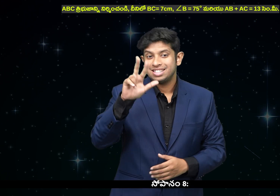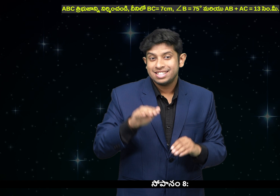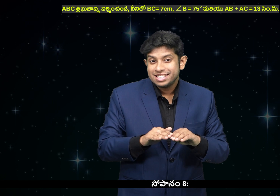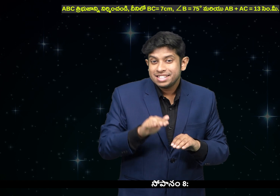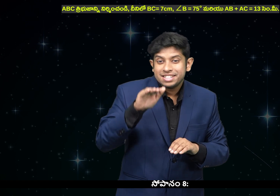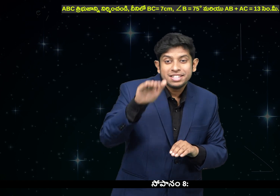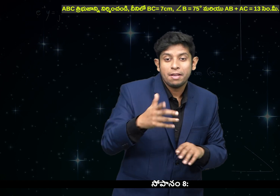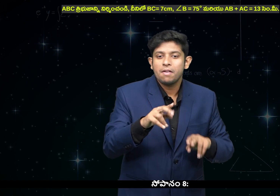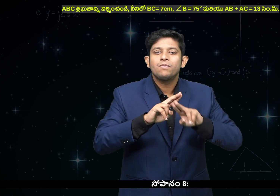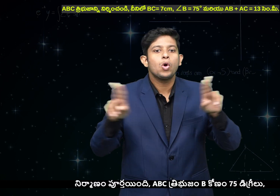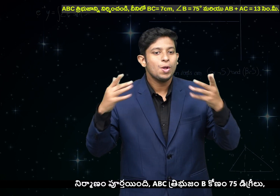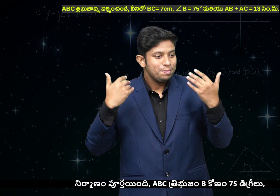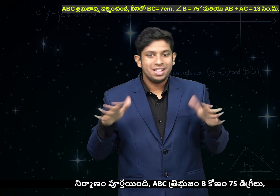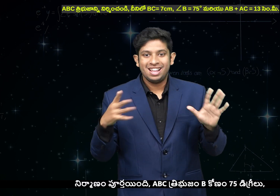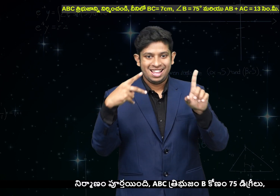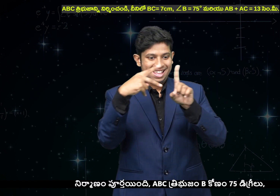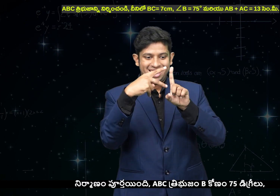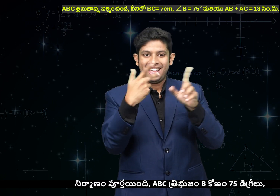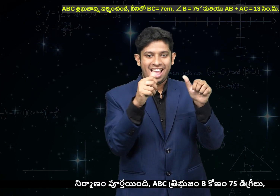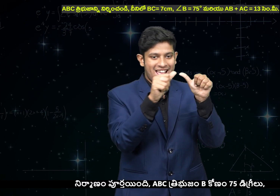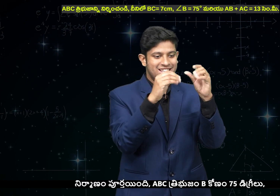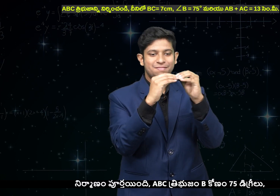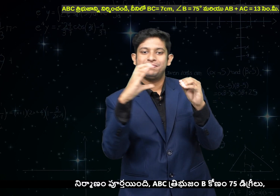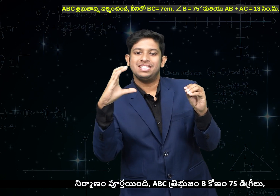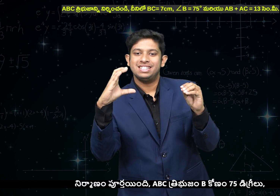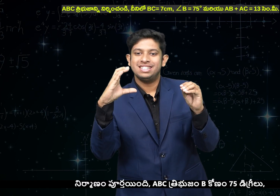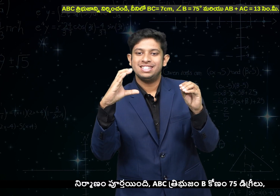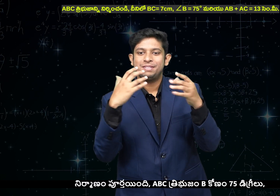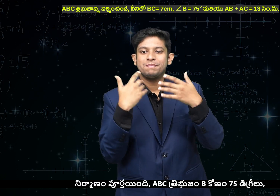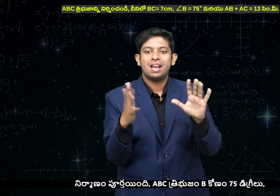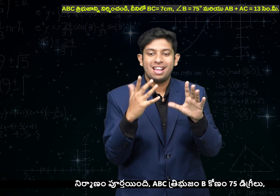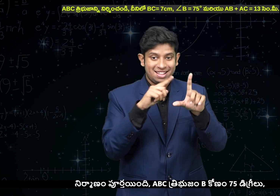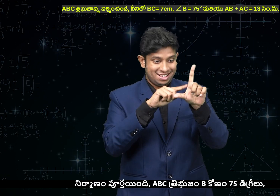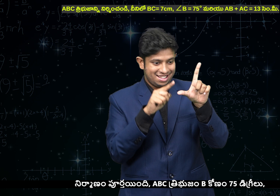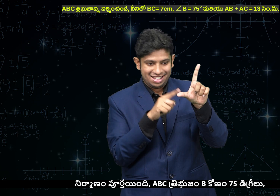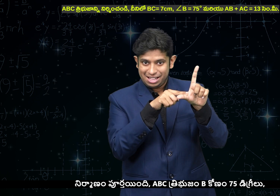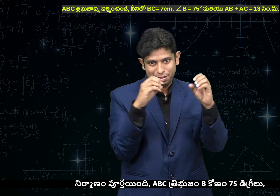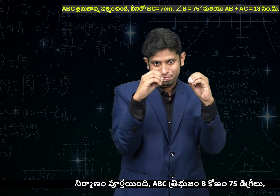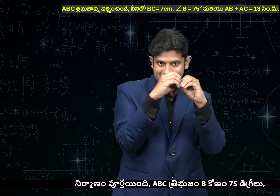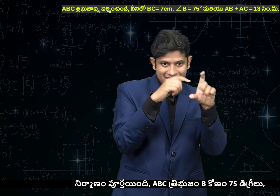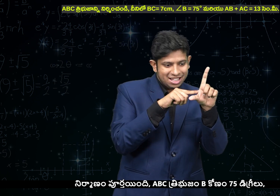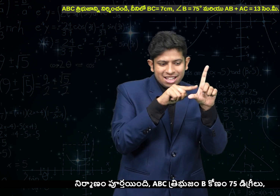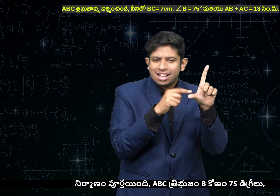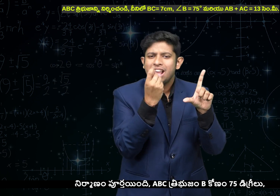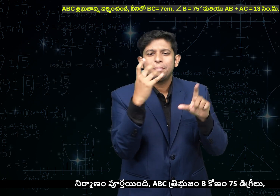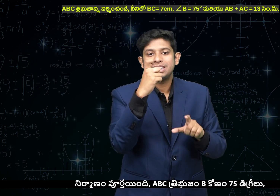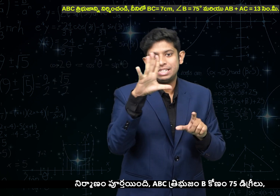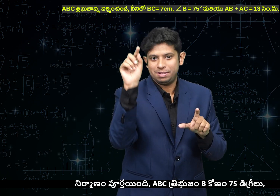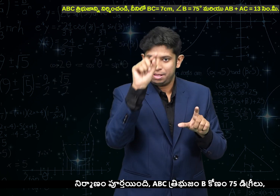సోపానం 8. నిర్మాణం పూర్తయింది మరియు ఏబీసీ త్రిభుజం బి కోణం 75